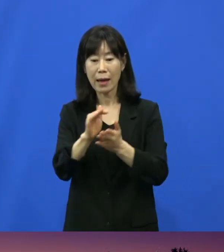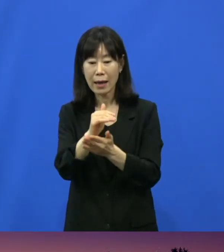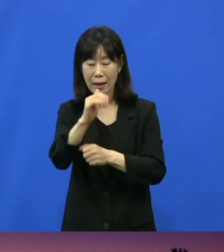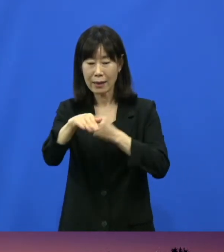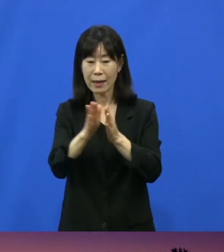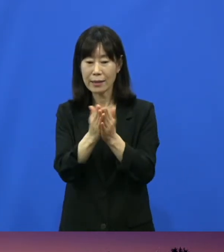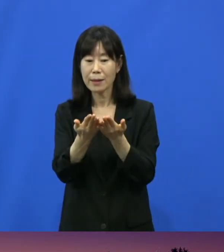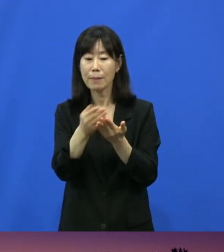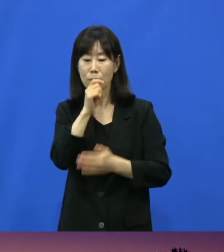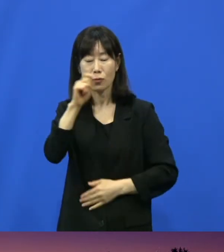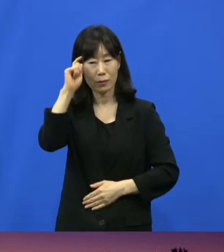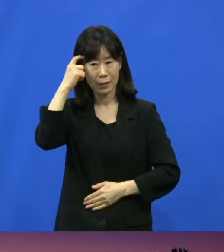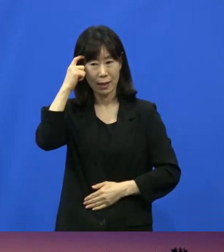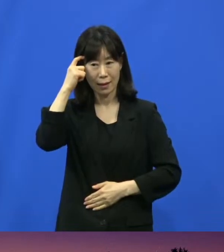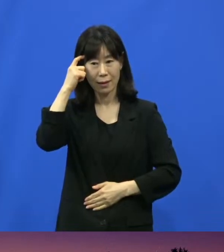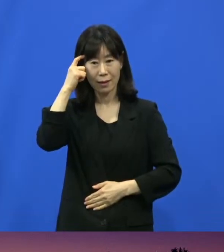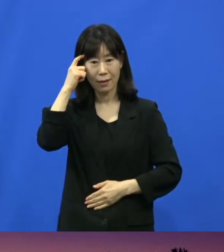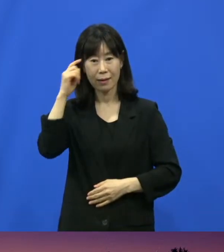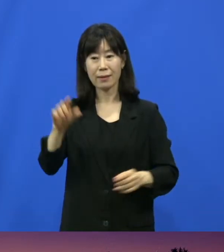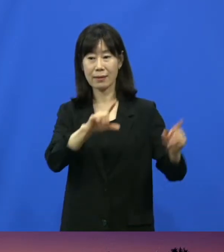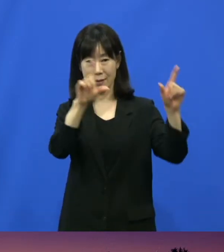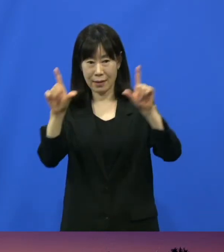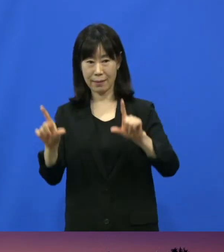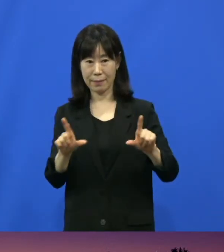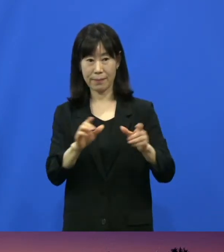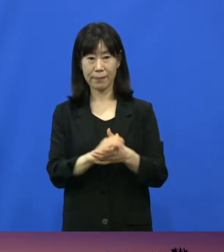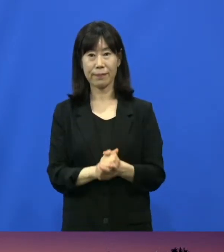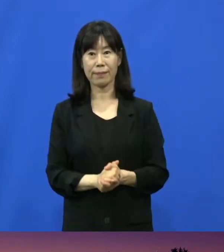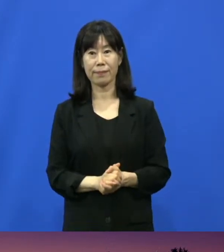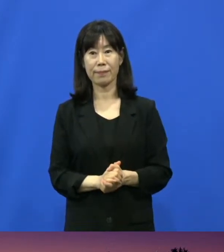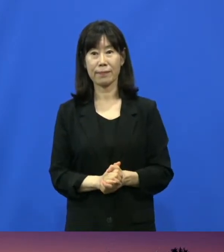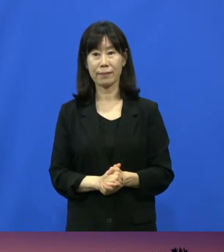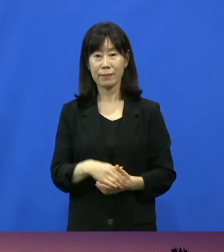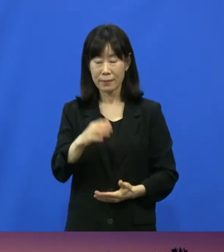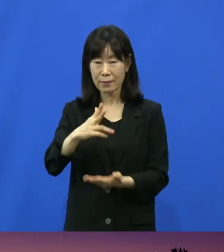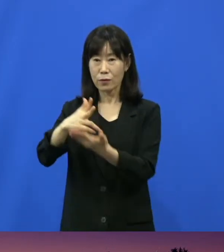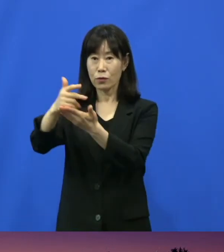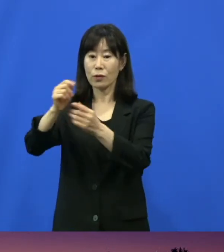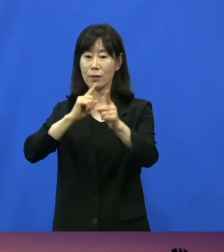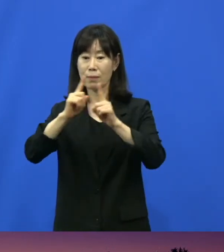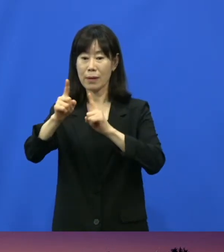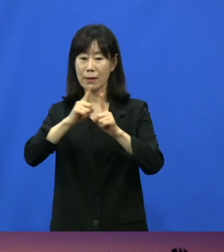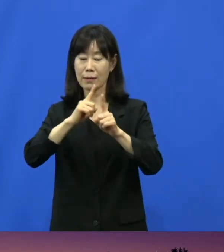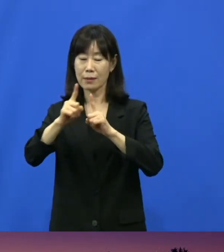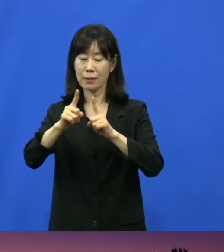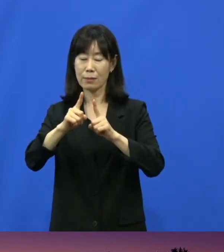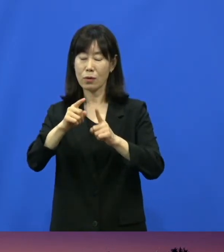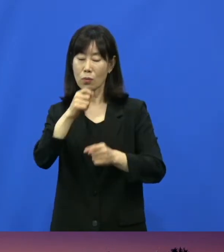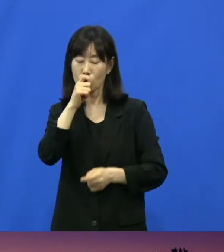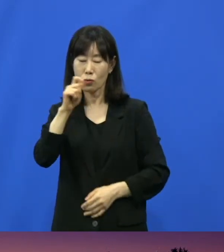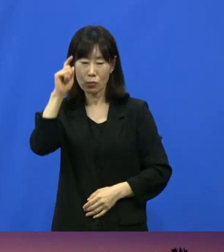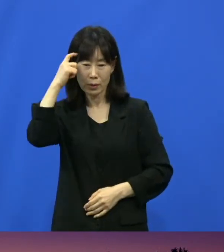메디테이션, 묵상하는 삶이에요. 주님의 말씀 앞에 앉아 있는 거예요.